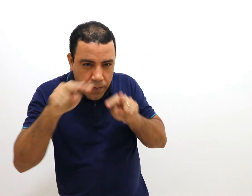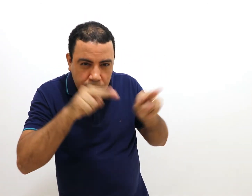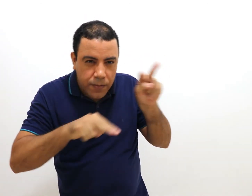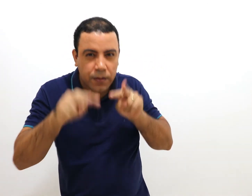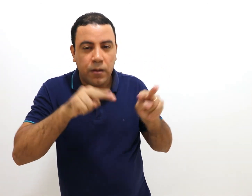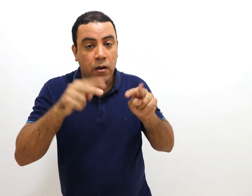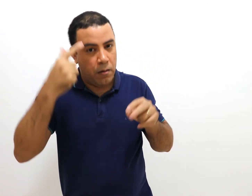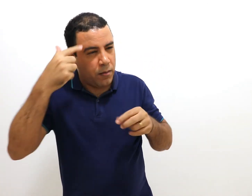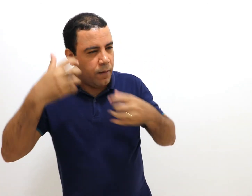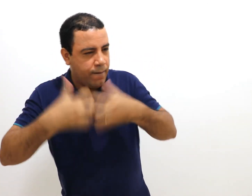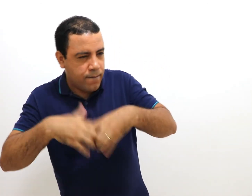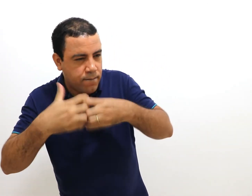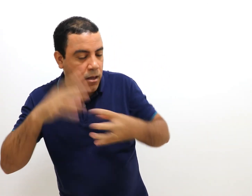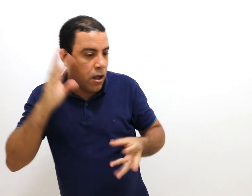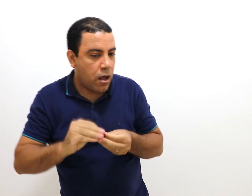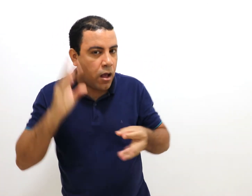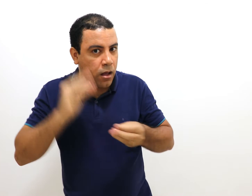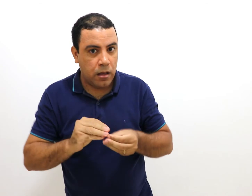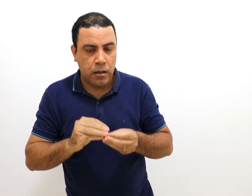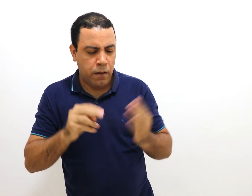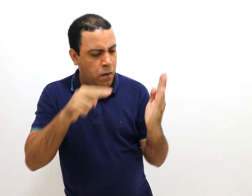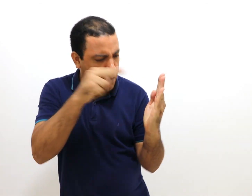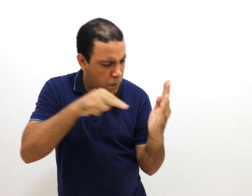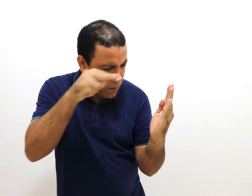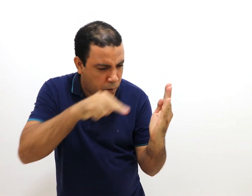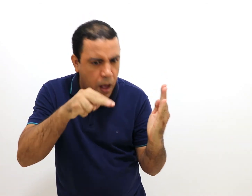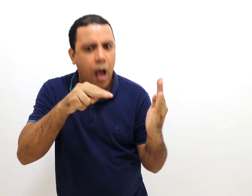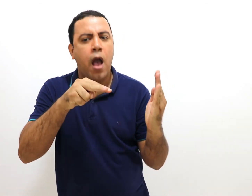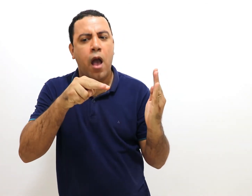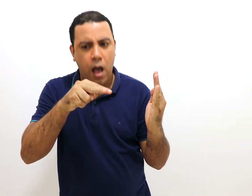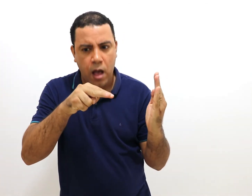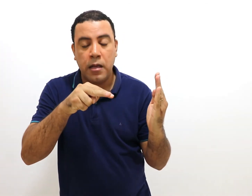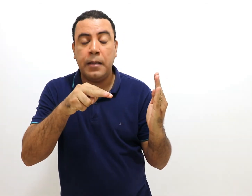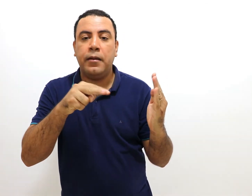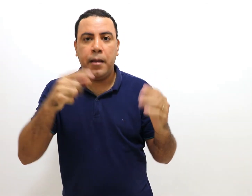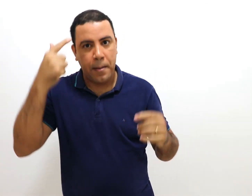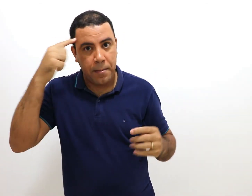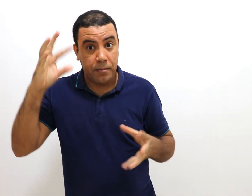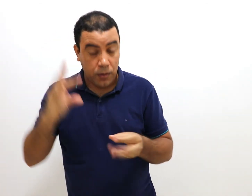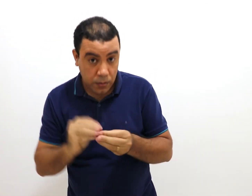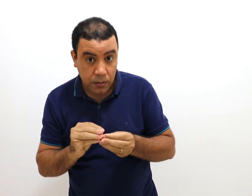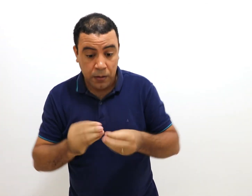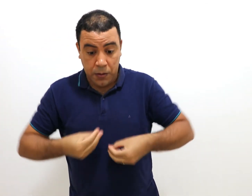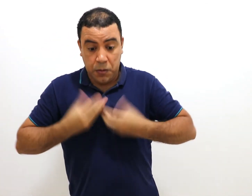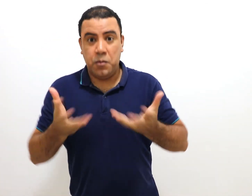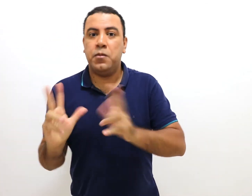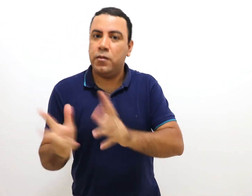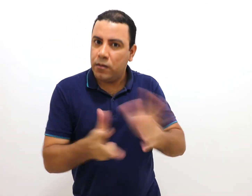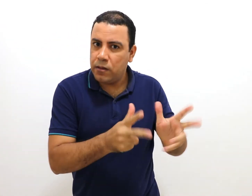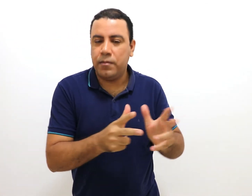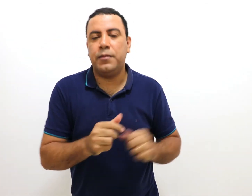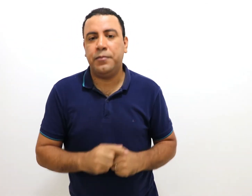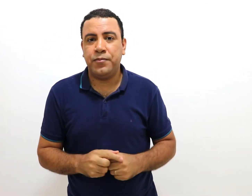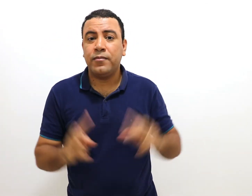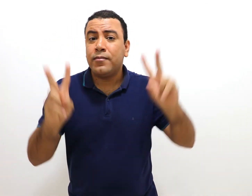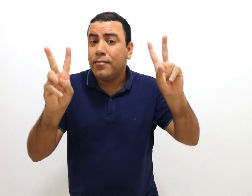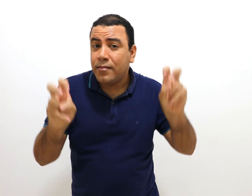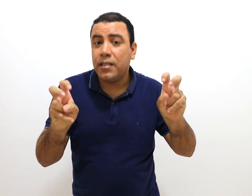interpretativo, conjugando compreensão e produção em Libras. Ela retoma situações de